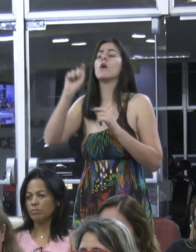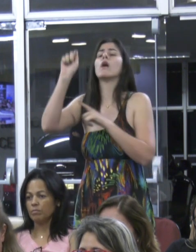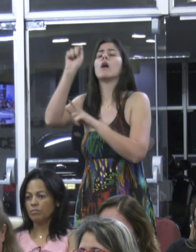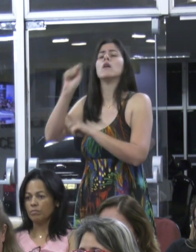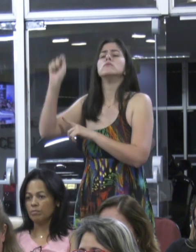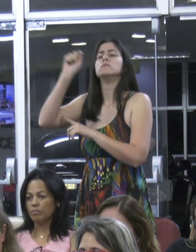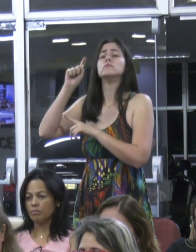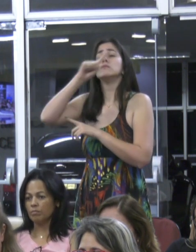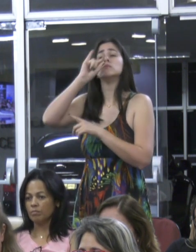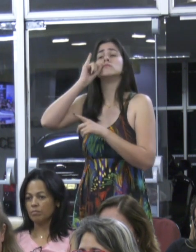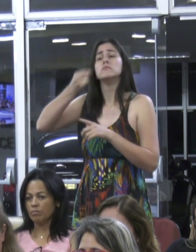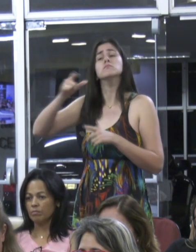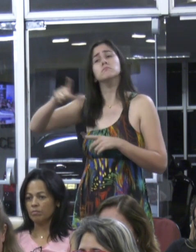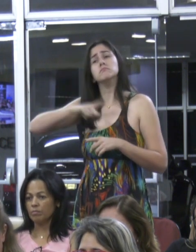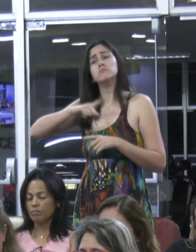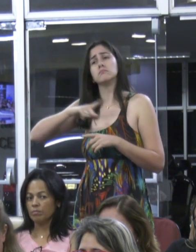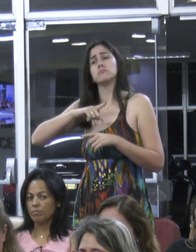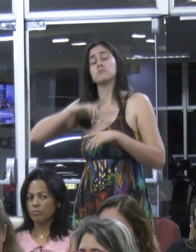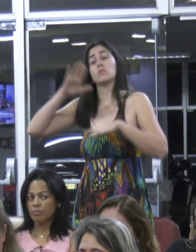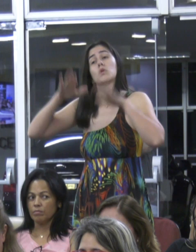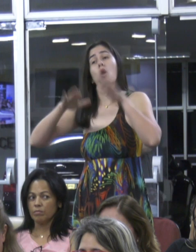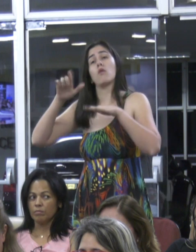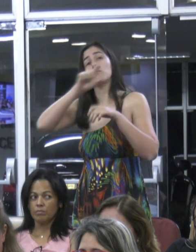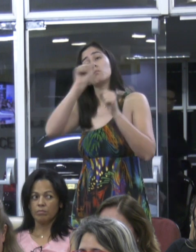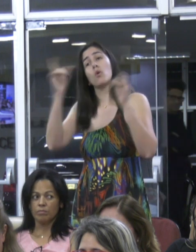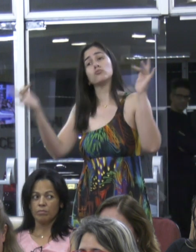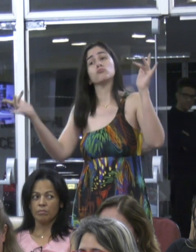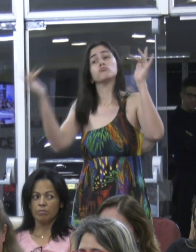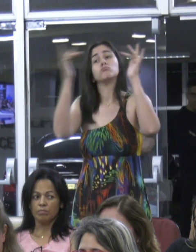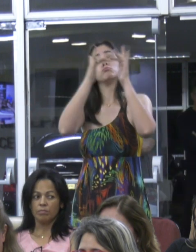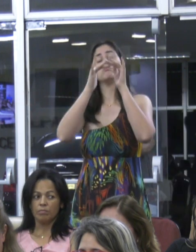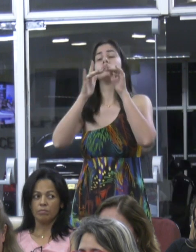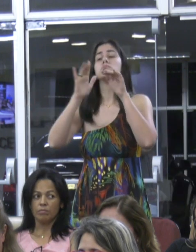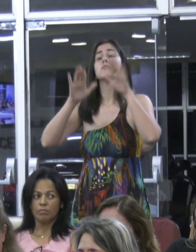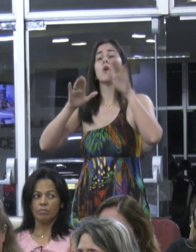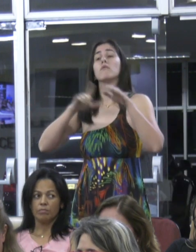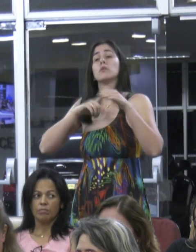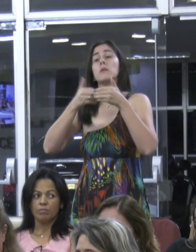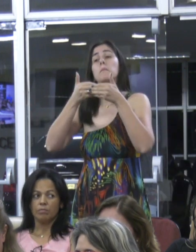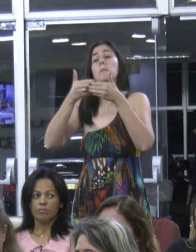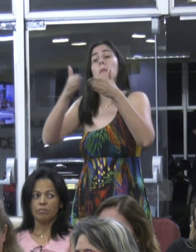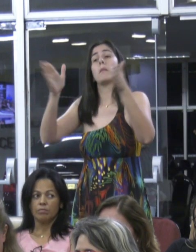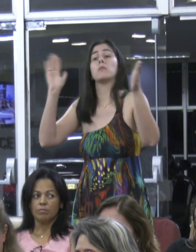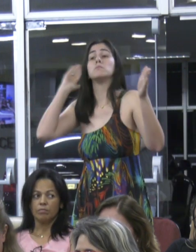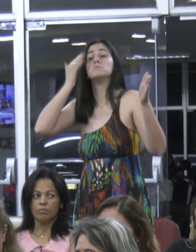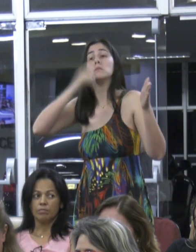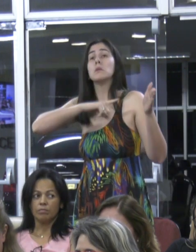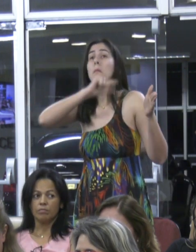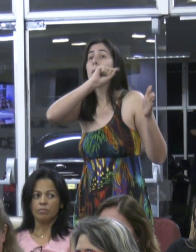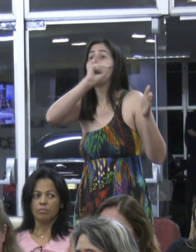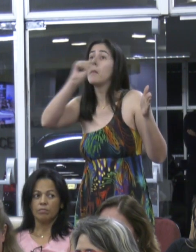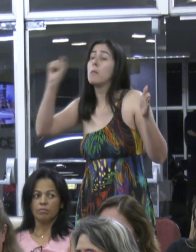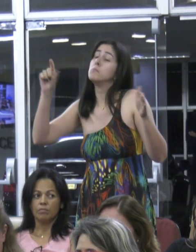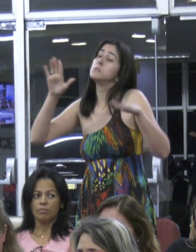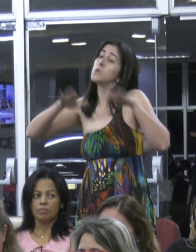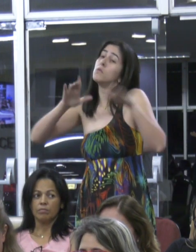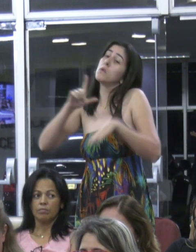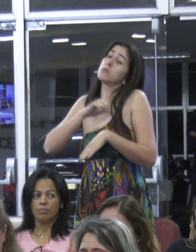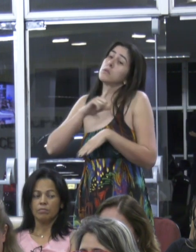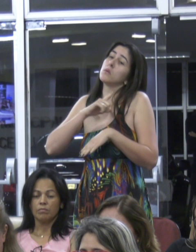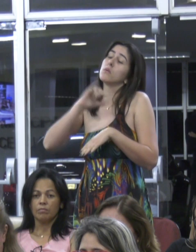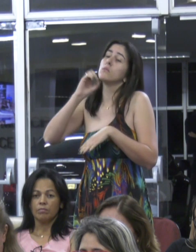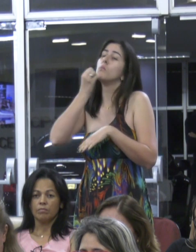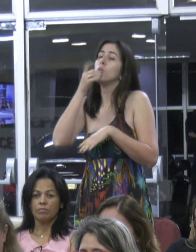tátil. E também com relação às associações de surdos de Jundiaí, como que é